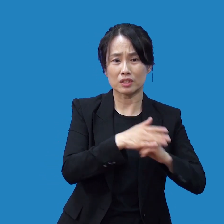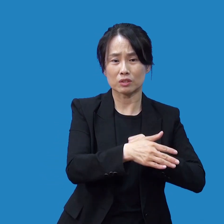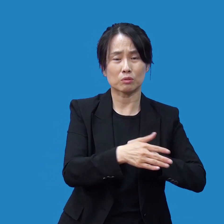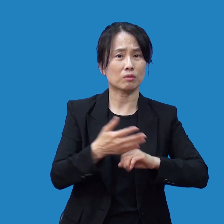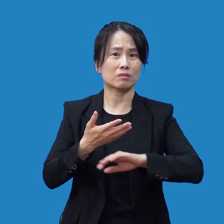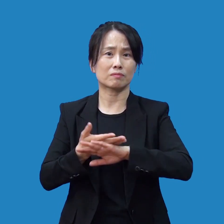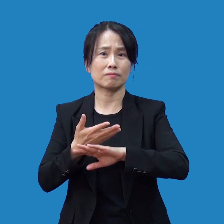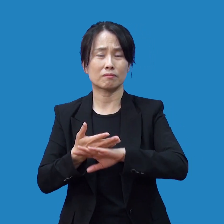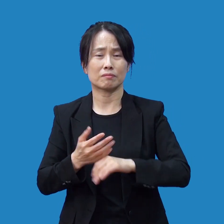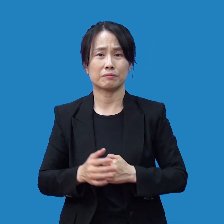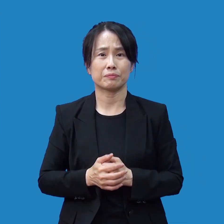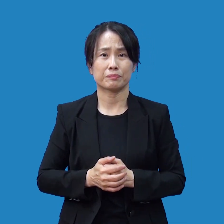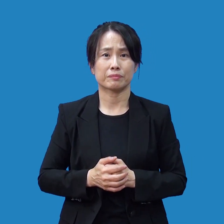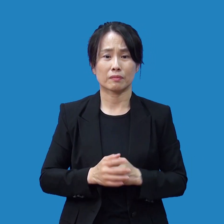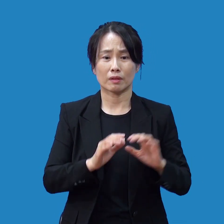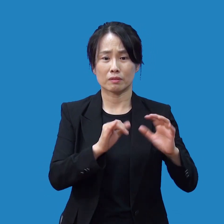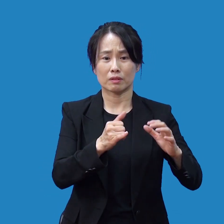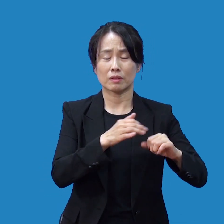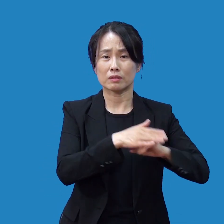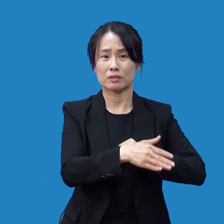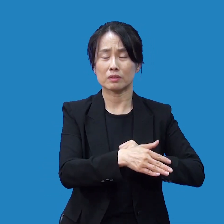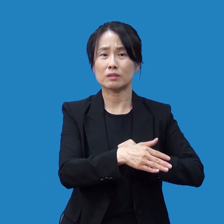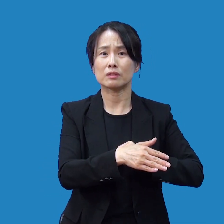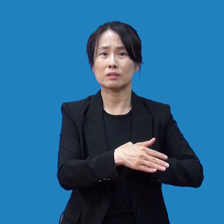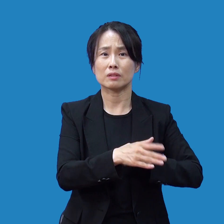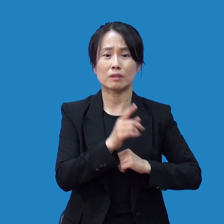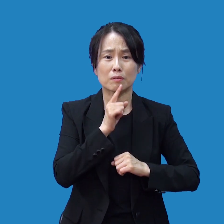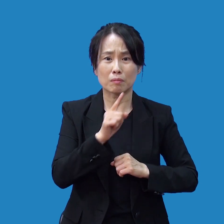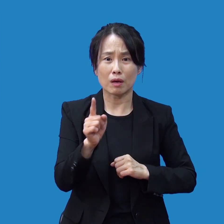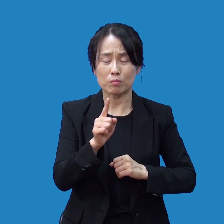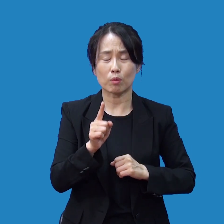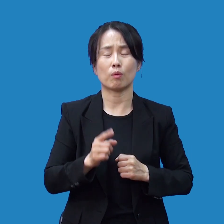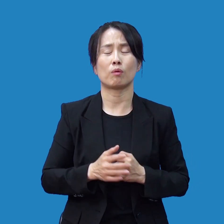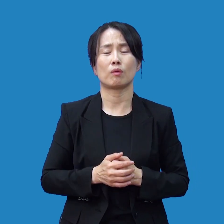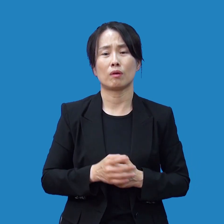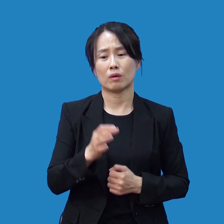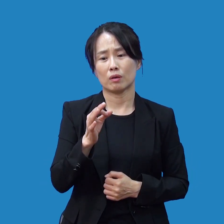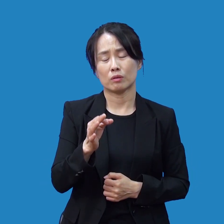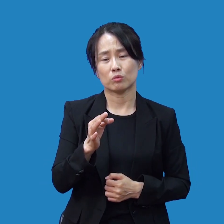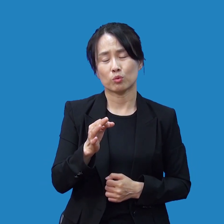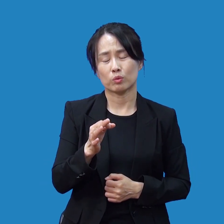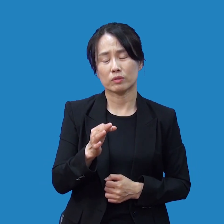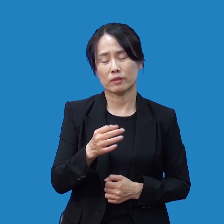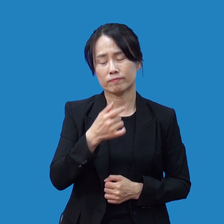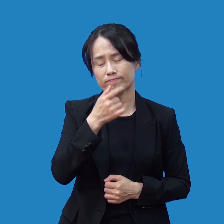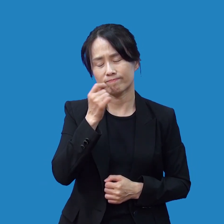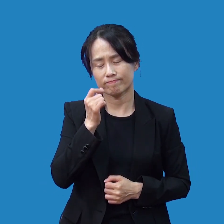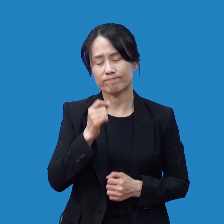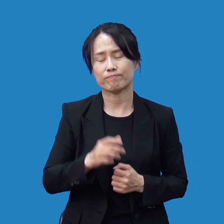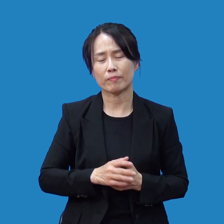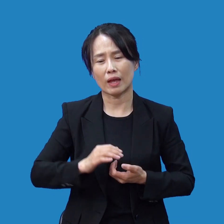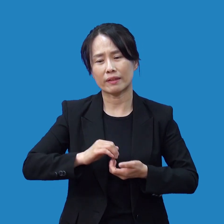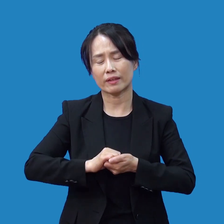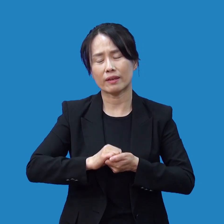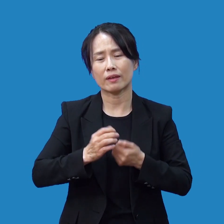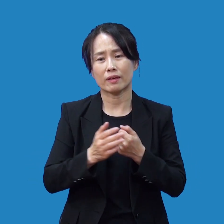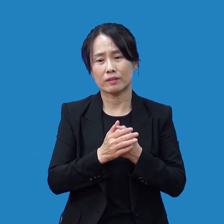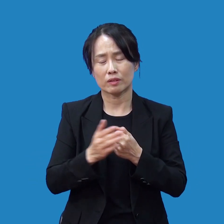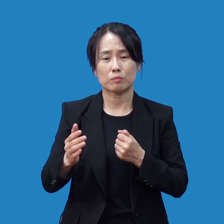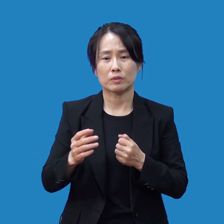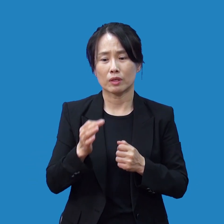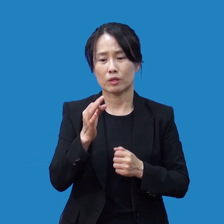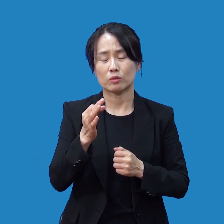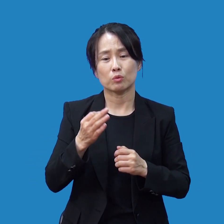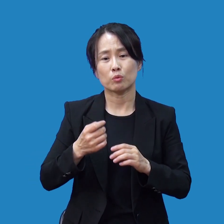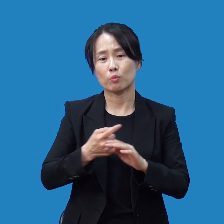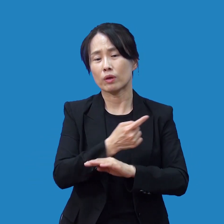않습니까? 오늘날 사람들은 물질 문명의 한계를 느끼고 어쨌든 초월적인 것에 자꾸 눈을